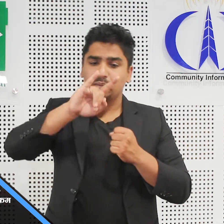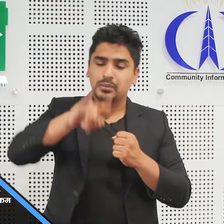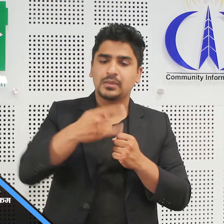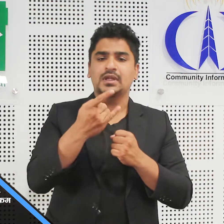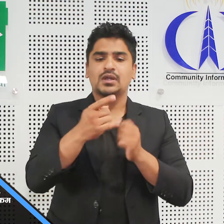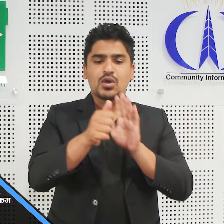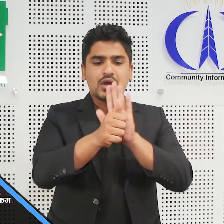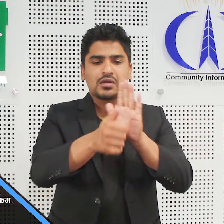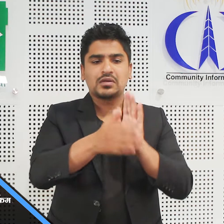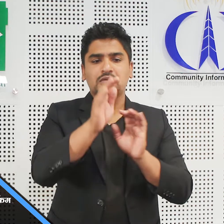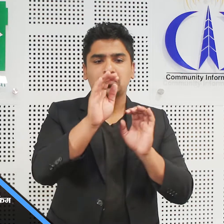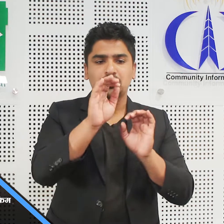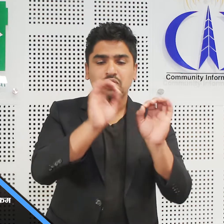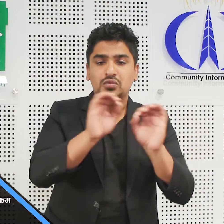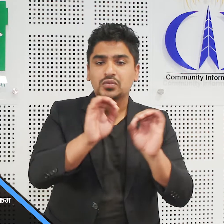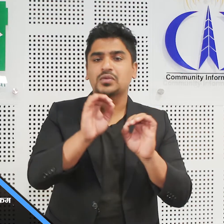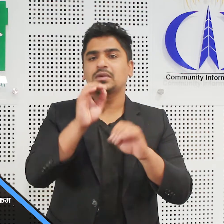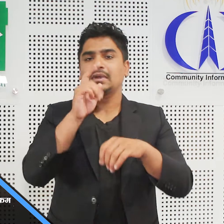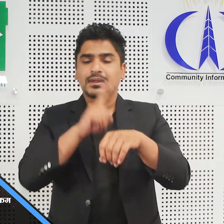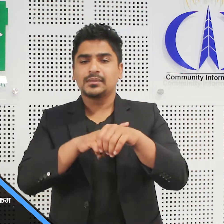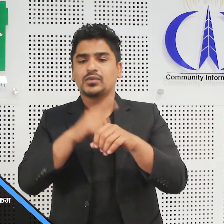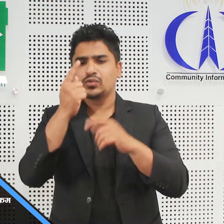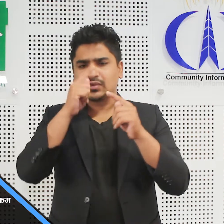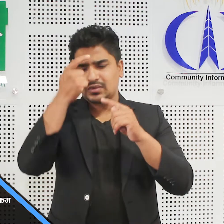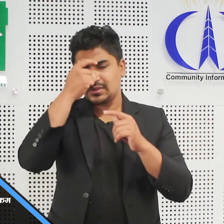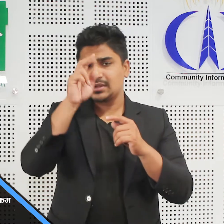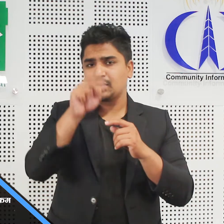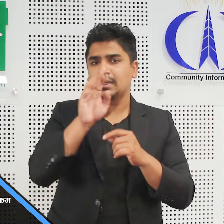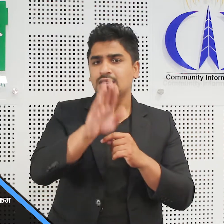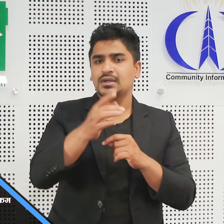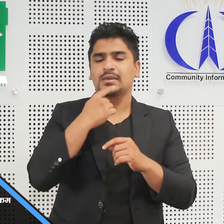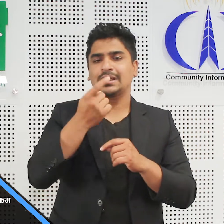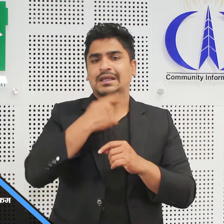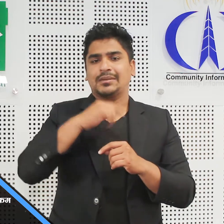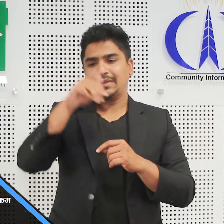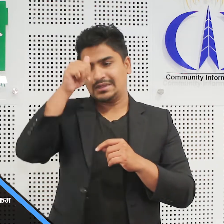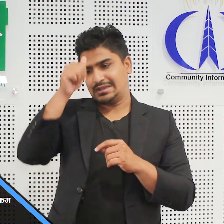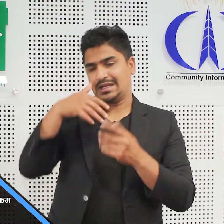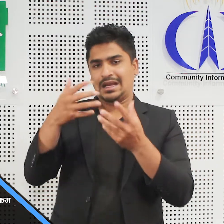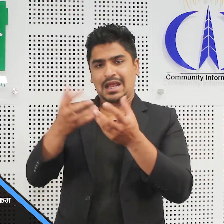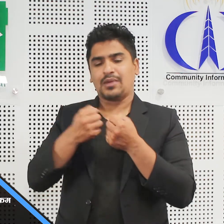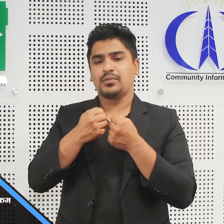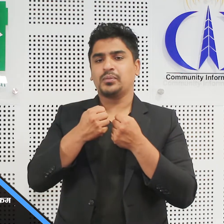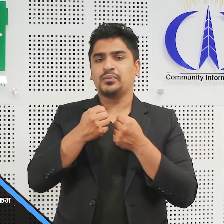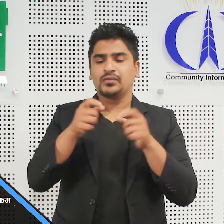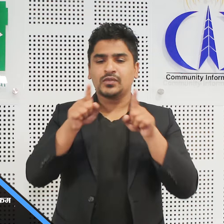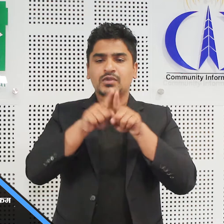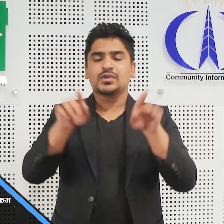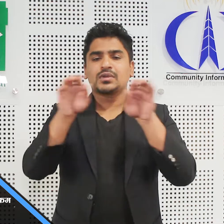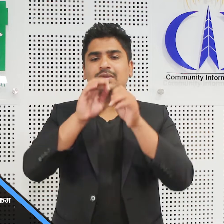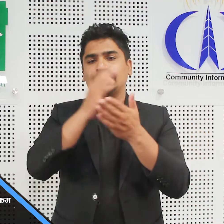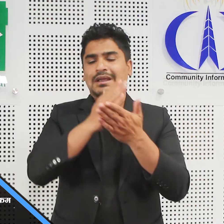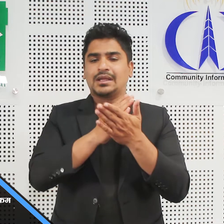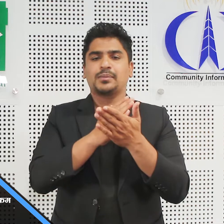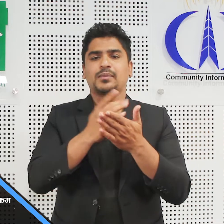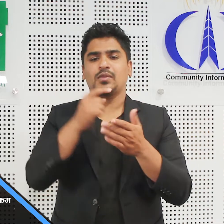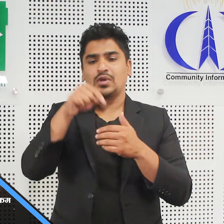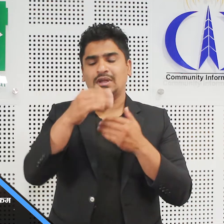सञ्चालनमा बन्द भएको कारण अथवा त्यति बेला बन्द भएको कारणले पुनः अगाडि बढ्न नसकेको कारणले कुनै समस्या परेको भन्ने